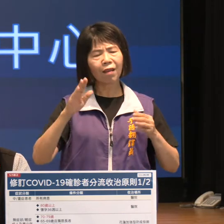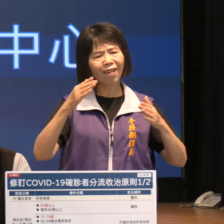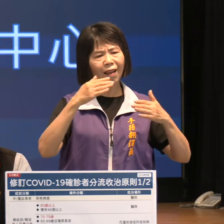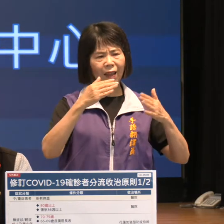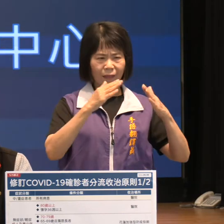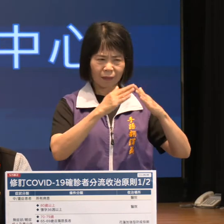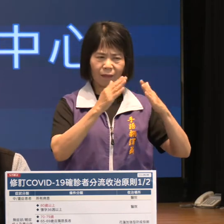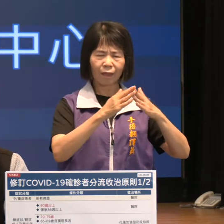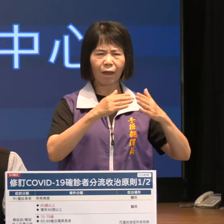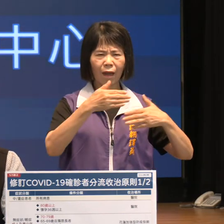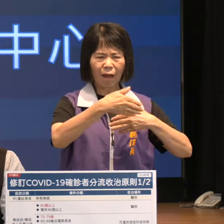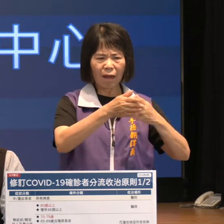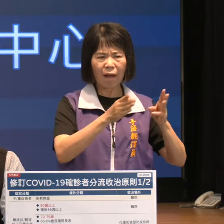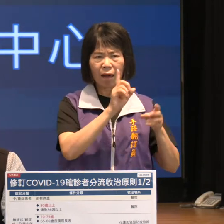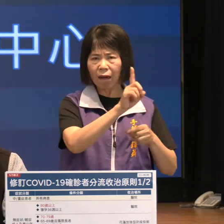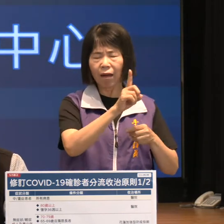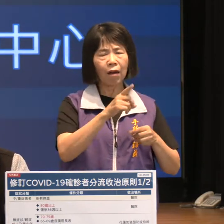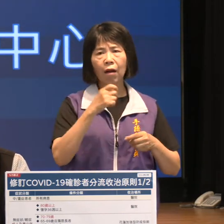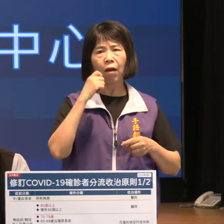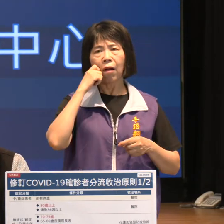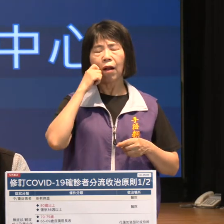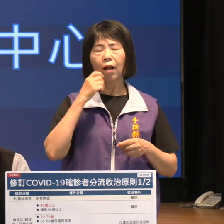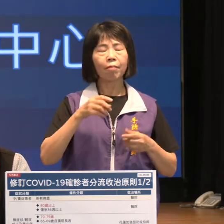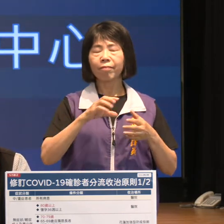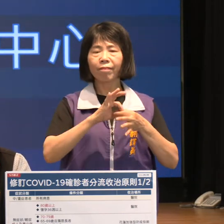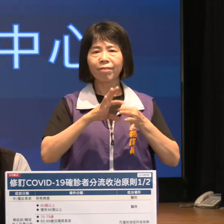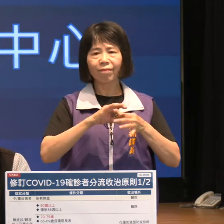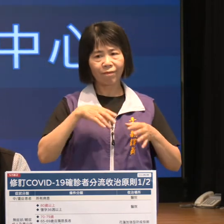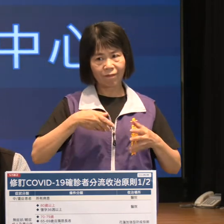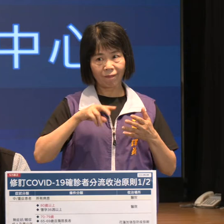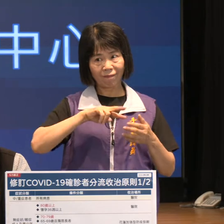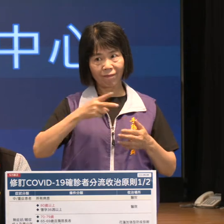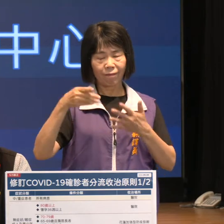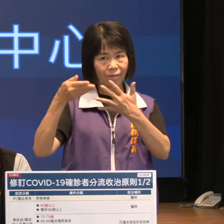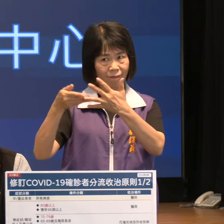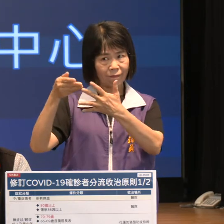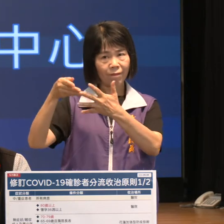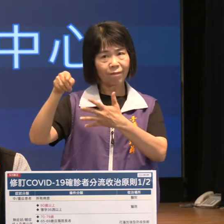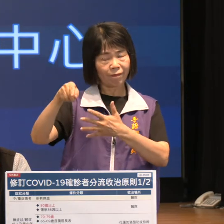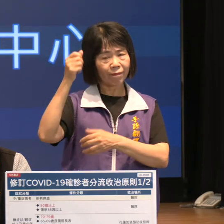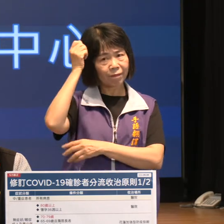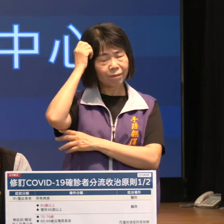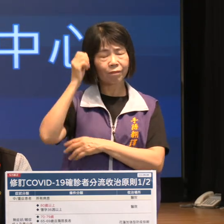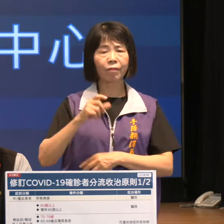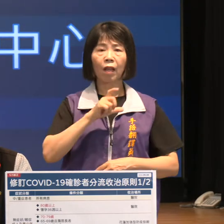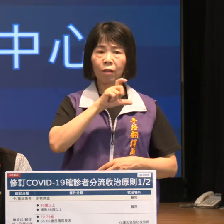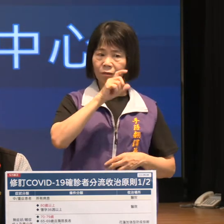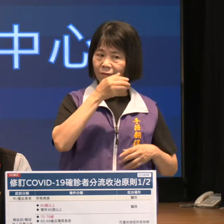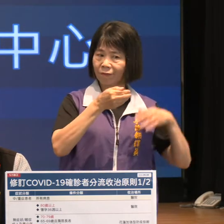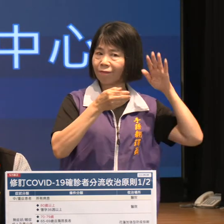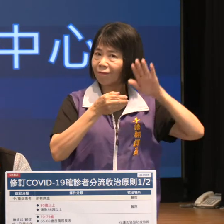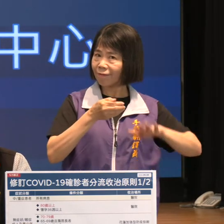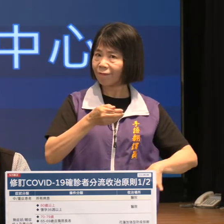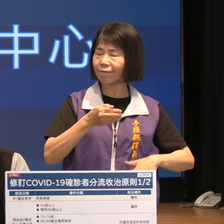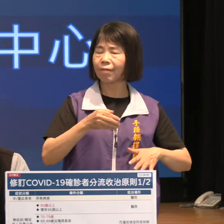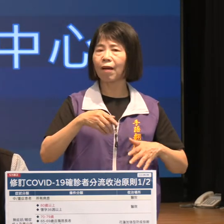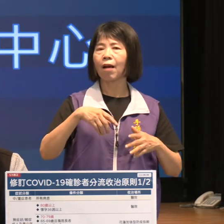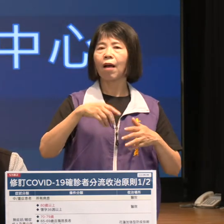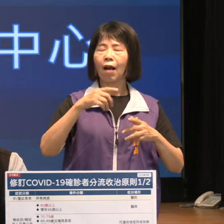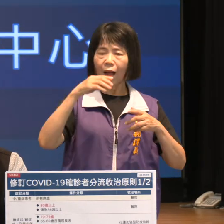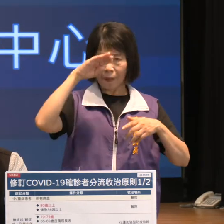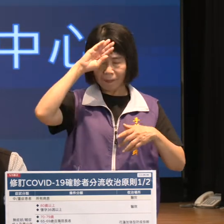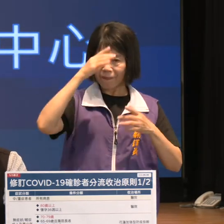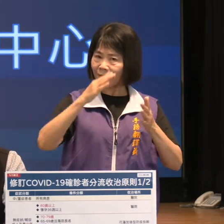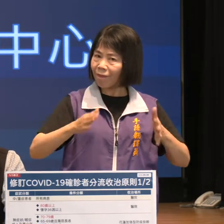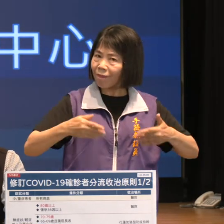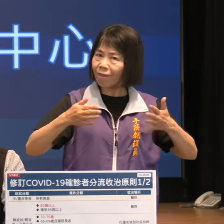条件，也是住在我们加强版的防疫旅馆哈。那凡是只要69岁以下、无症状或轻症的，基本上都是做